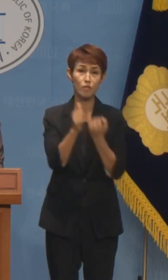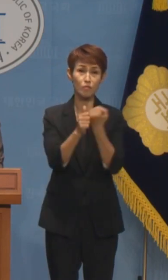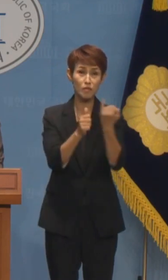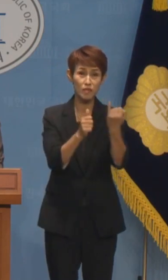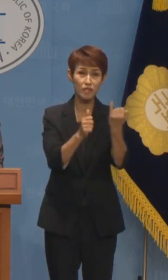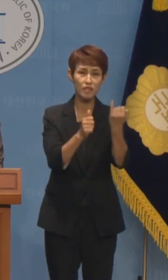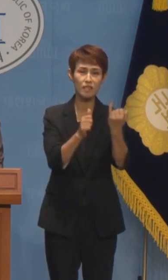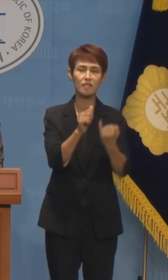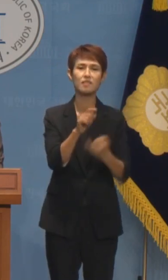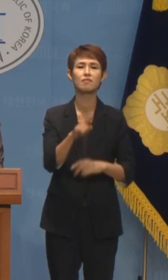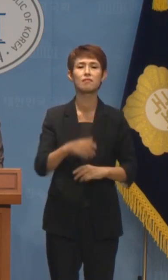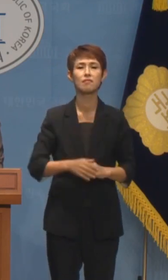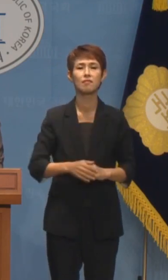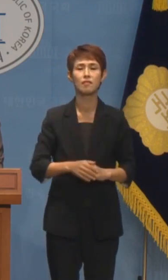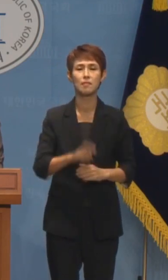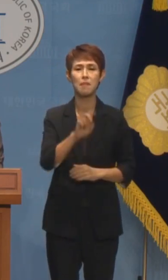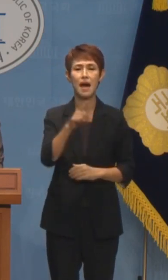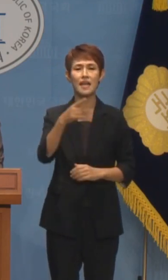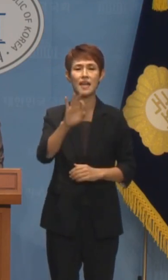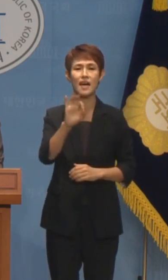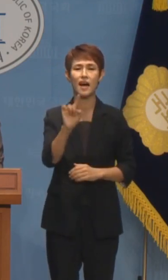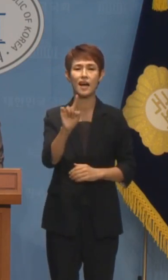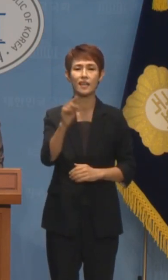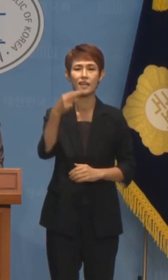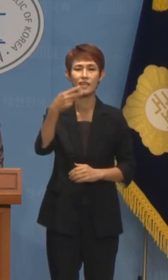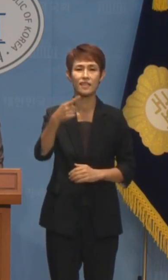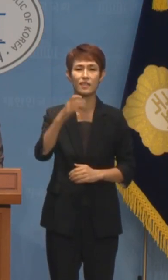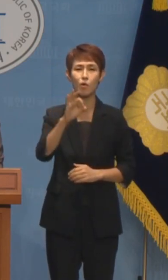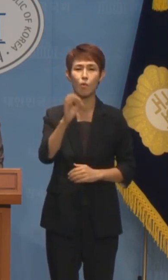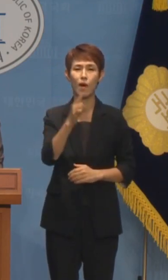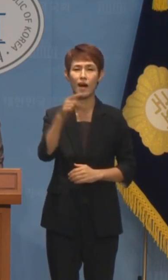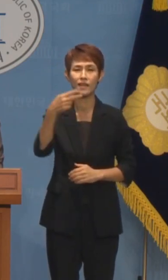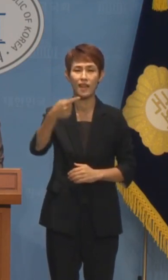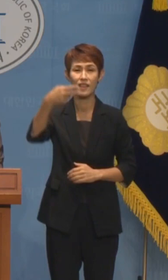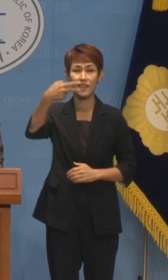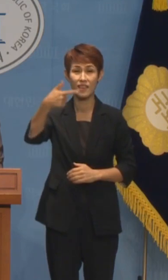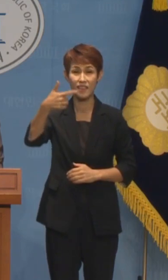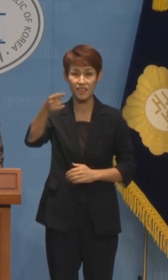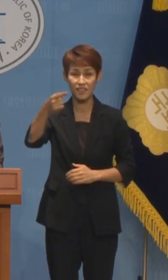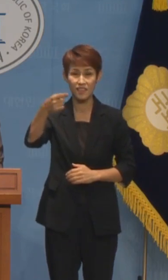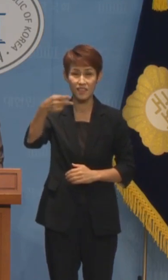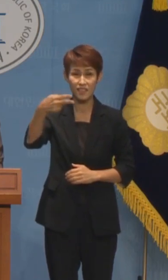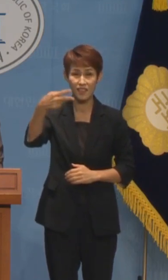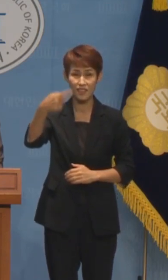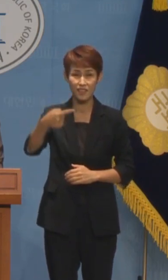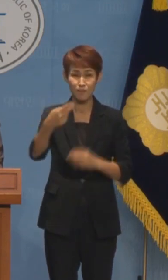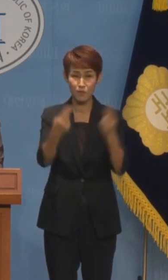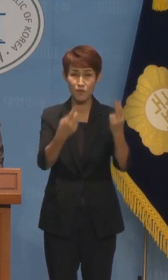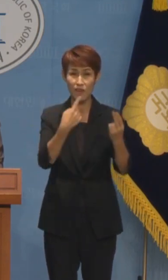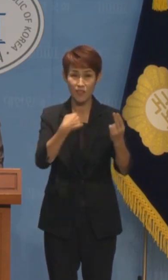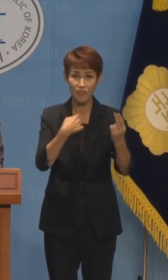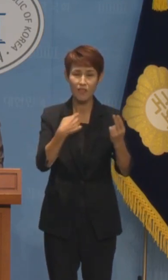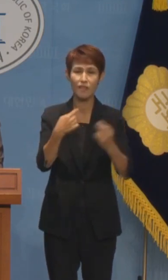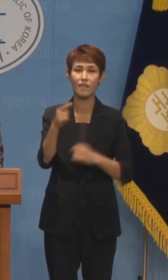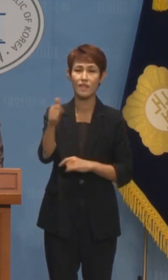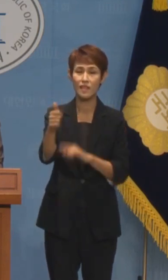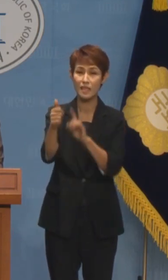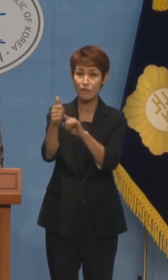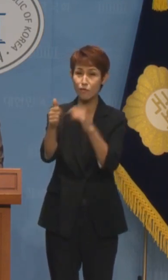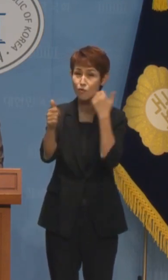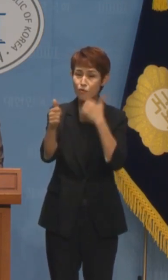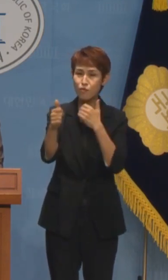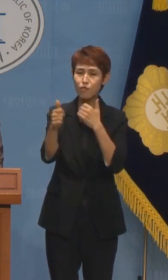앙 네트의 비유에 영 을 건드린 김경 비대위원을 서울 마포을에 공천하여 하니